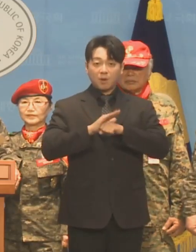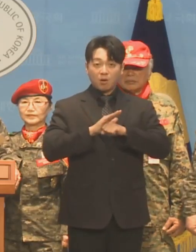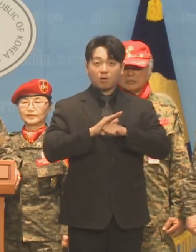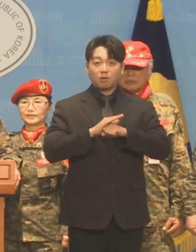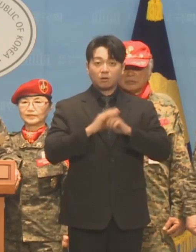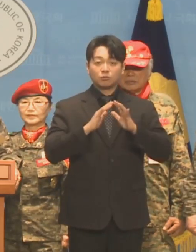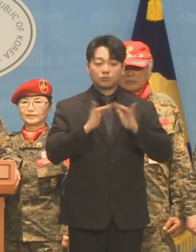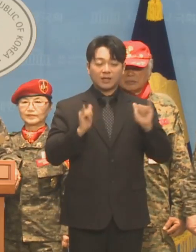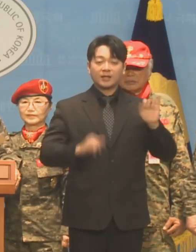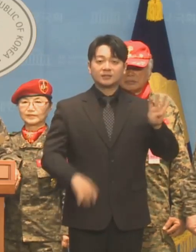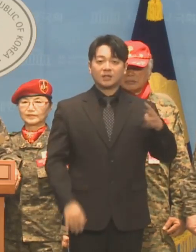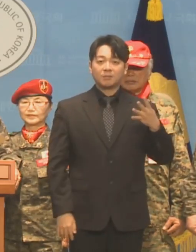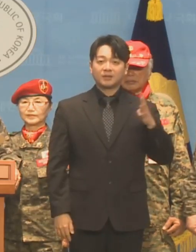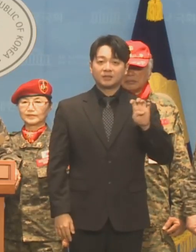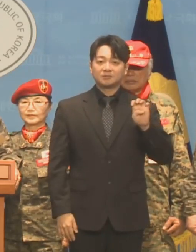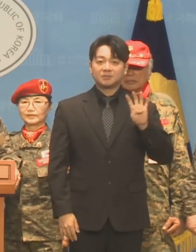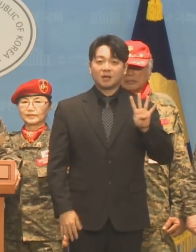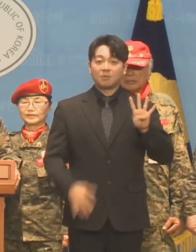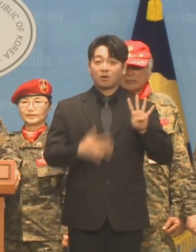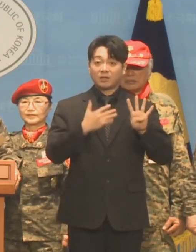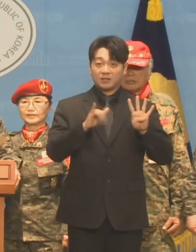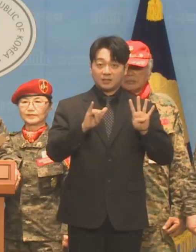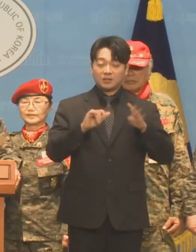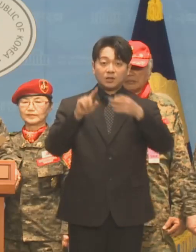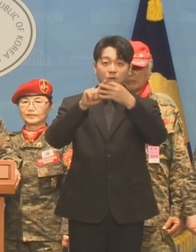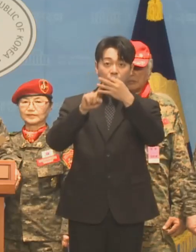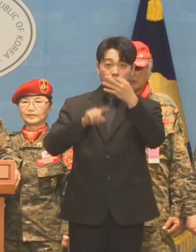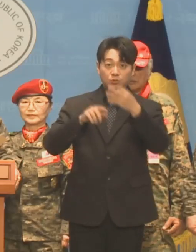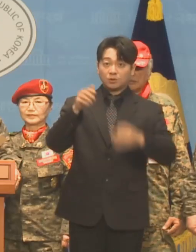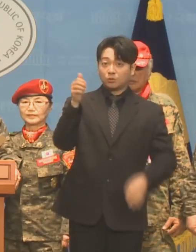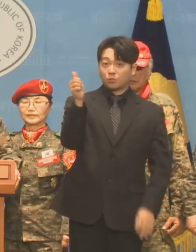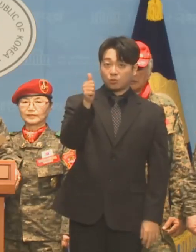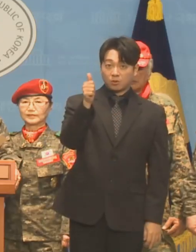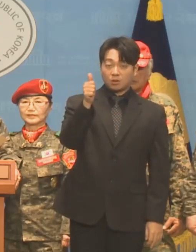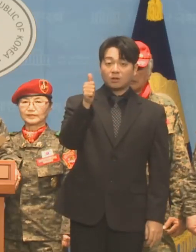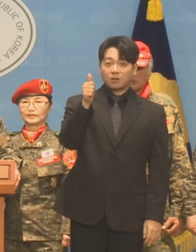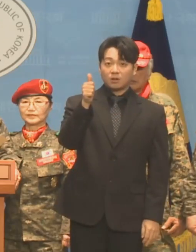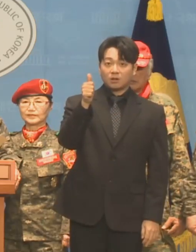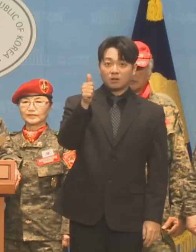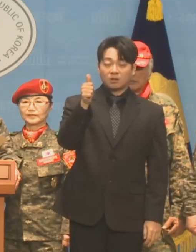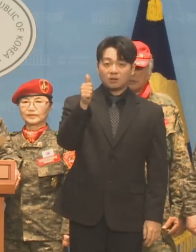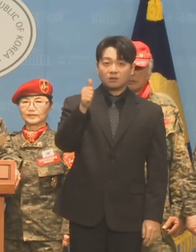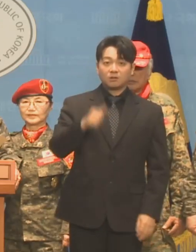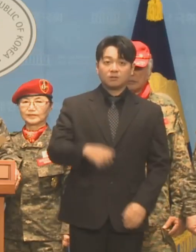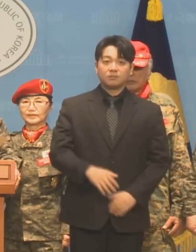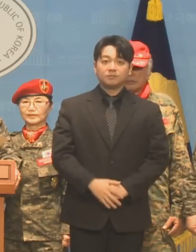443명이라고 면서 윤석열을 향해 날릴